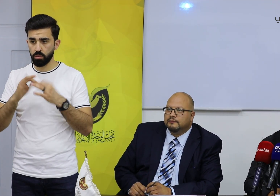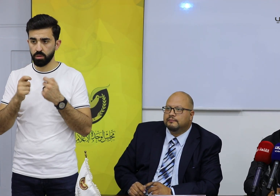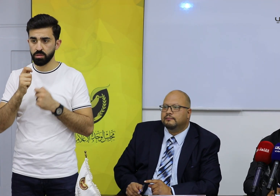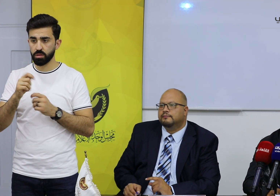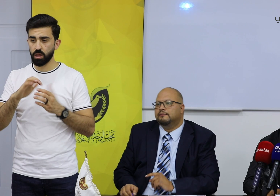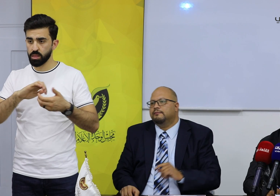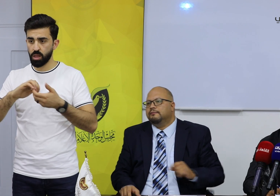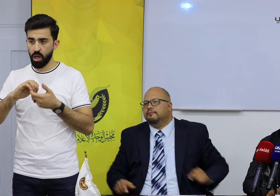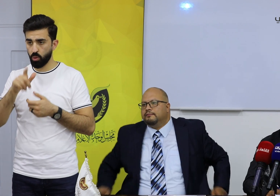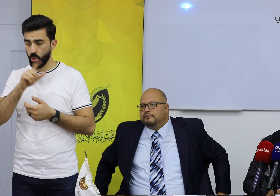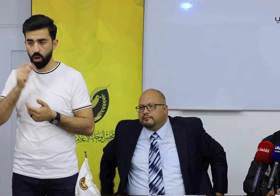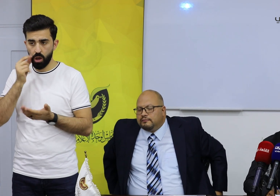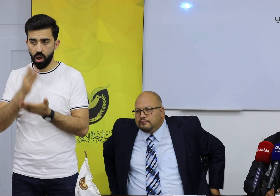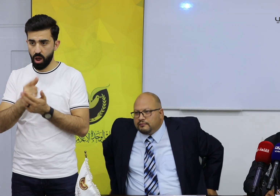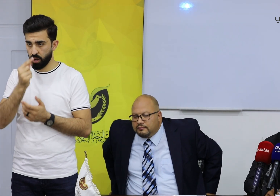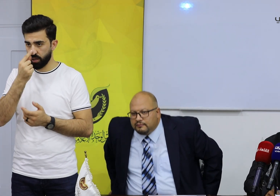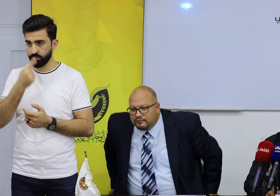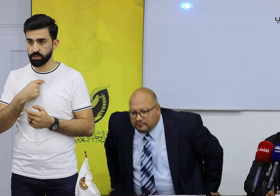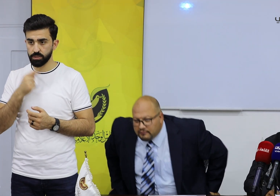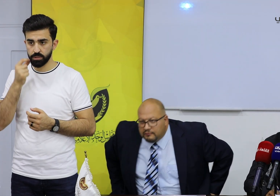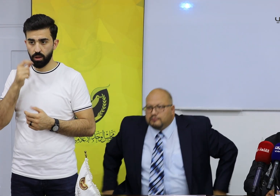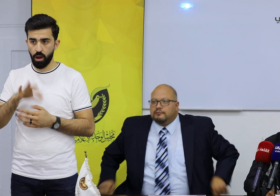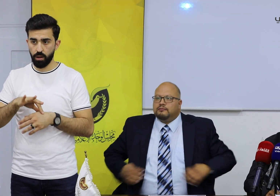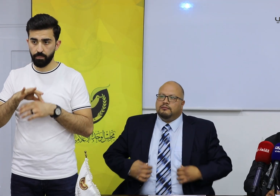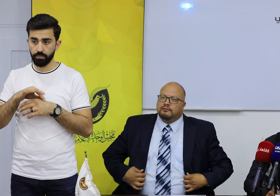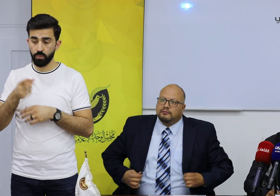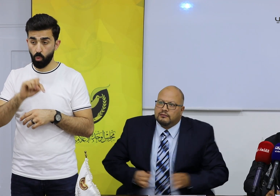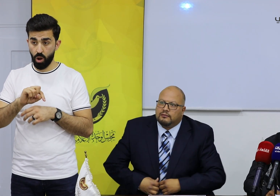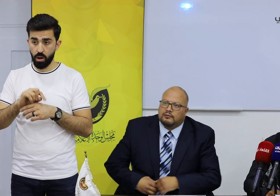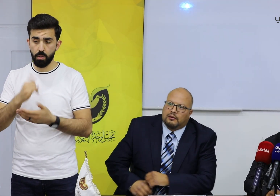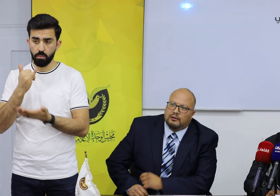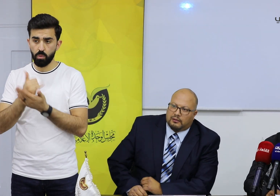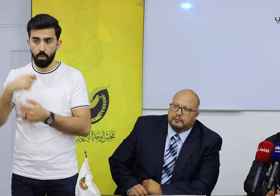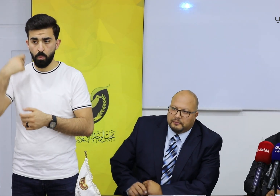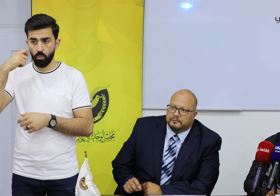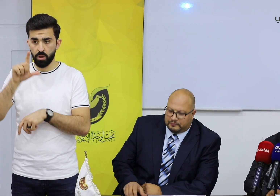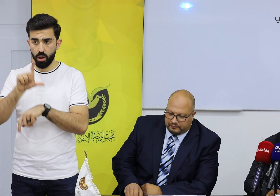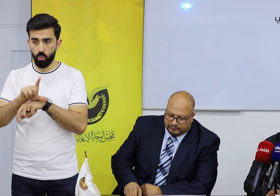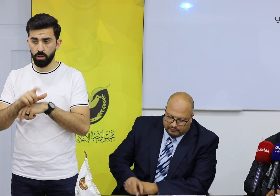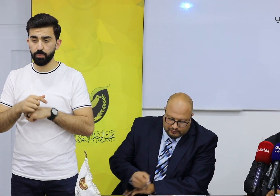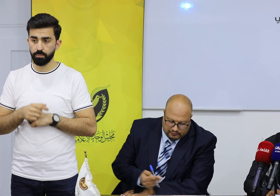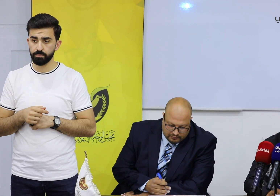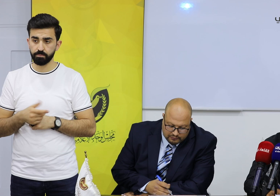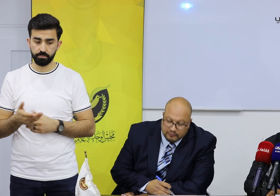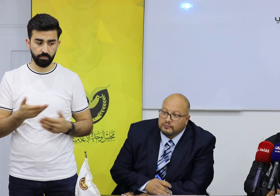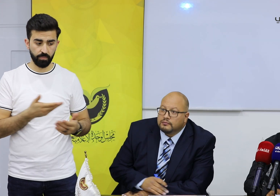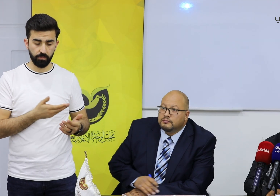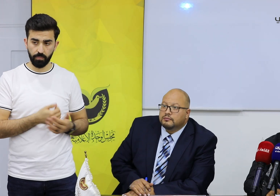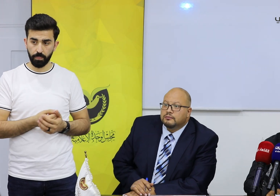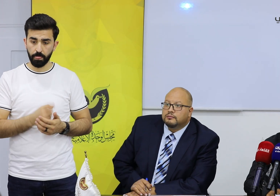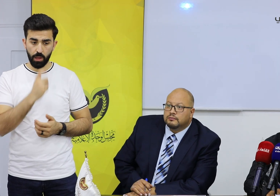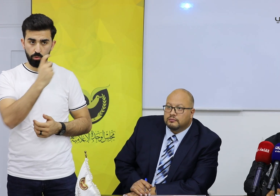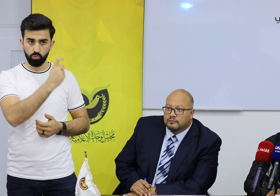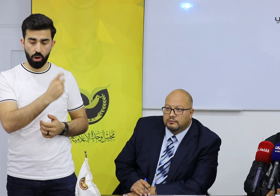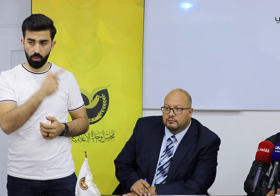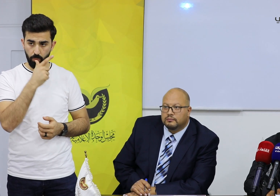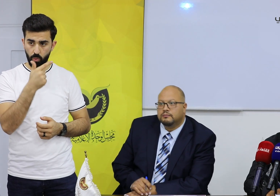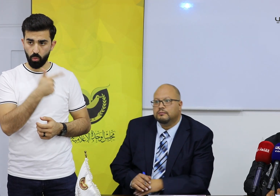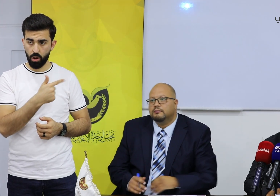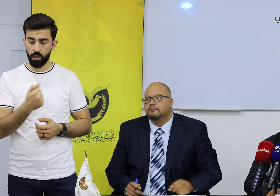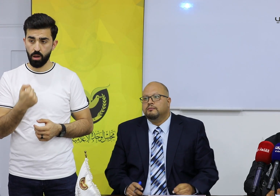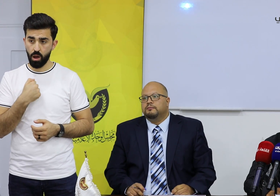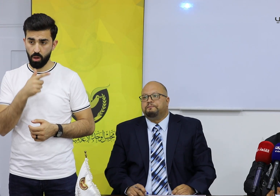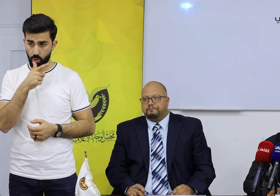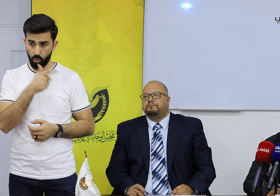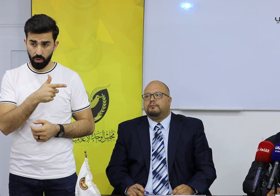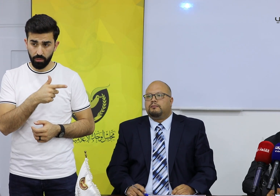الاتحاد العالمي لحقوق الانسان ومديره موقع سلطان بدران. سؤالي أنا